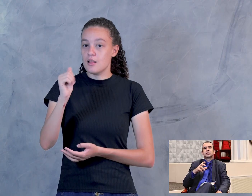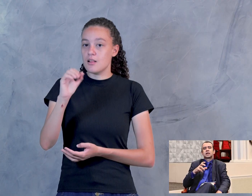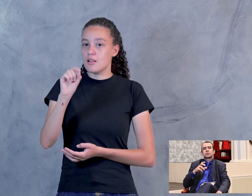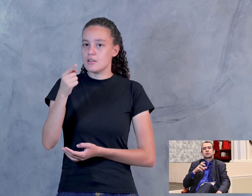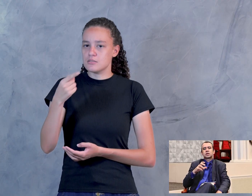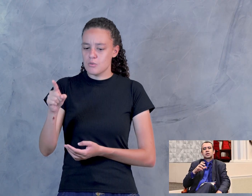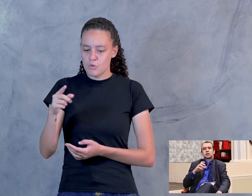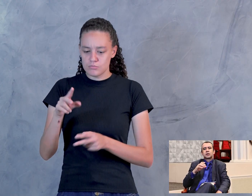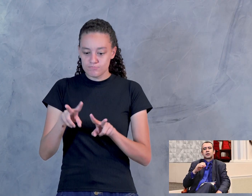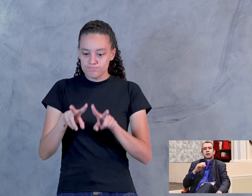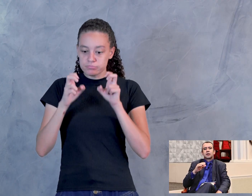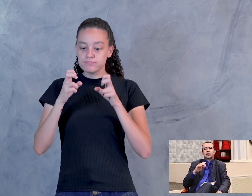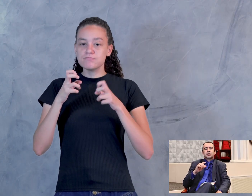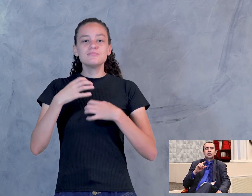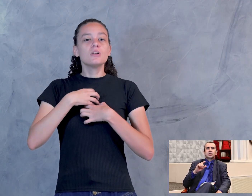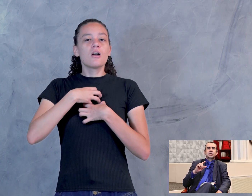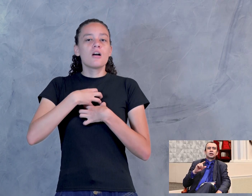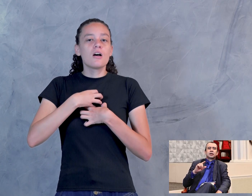nós entendemos que